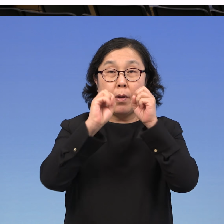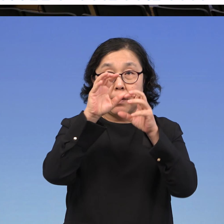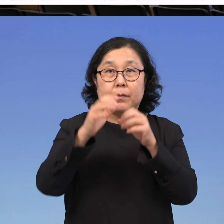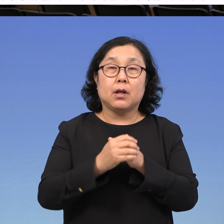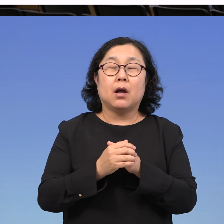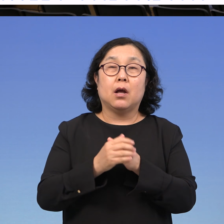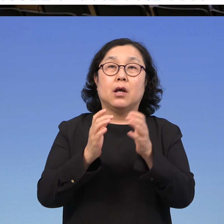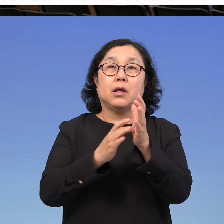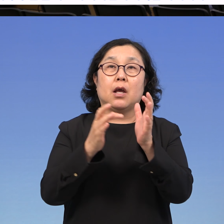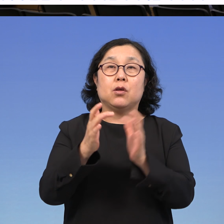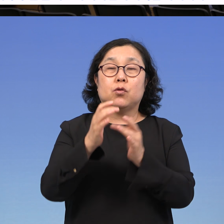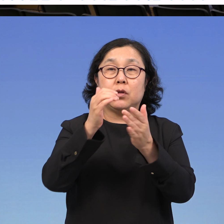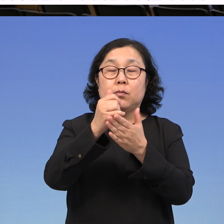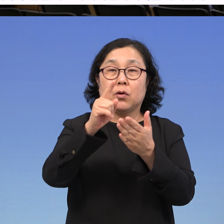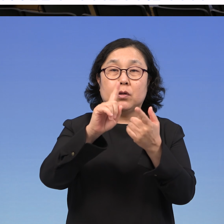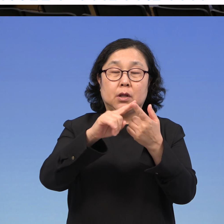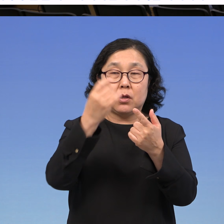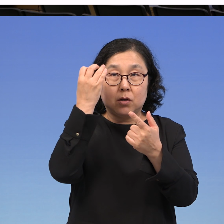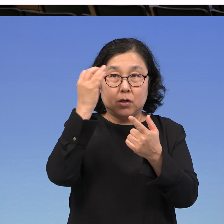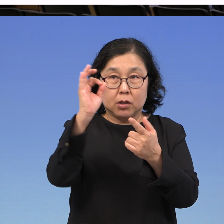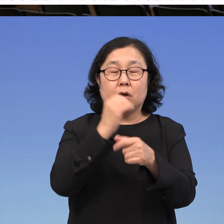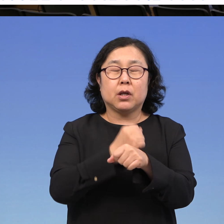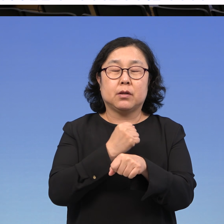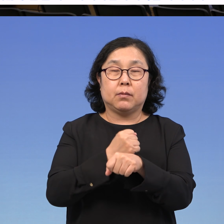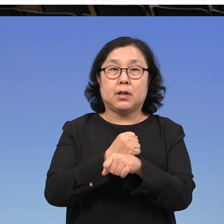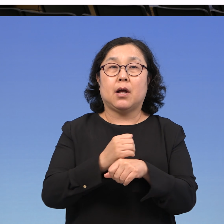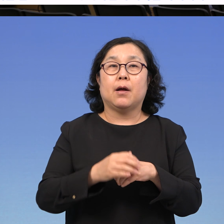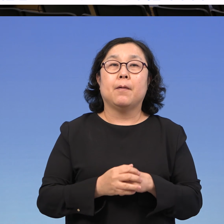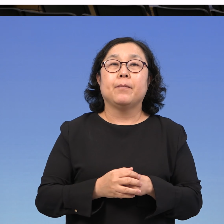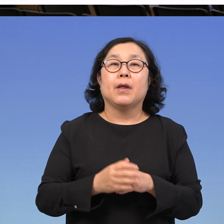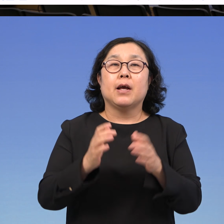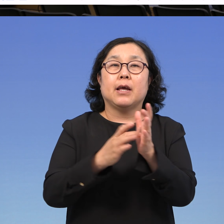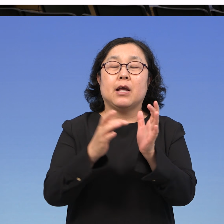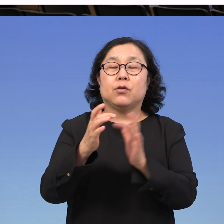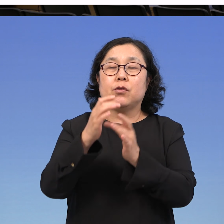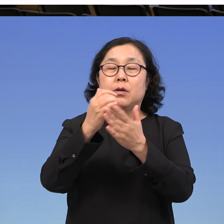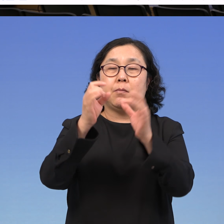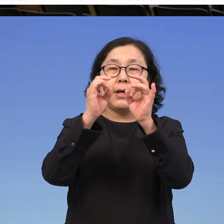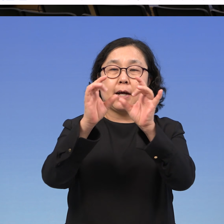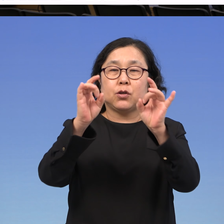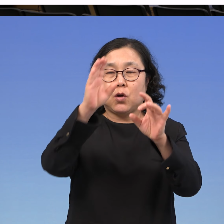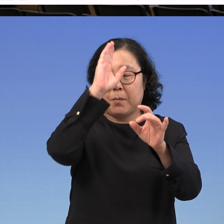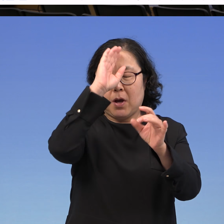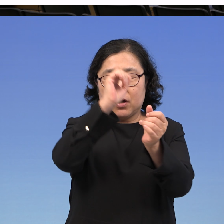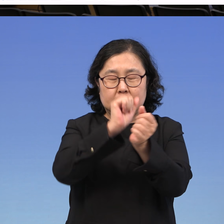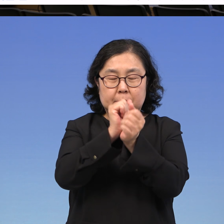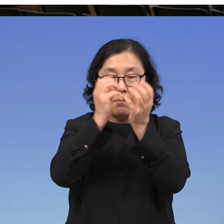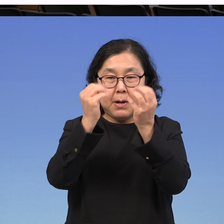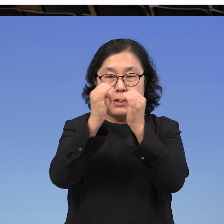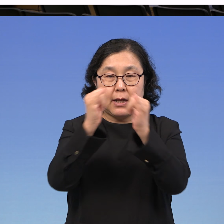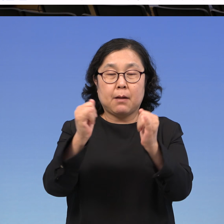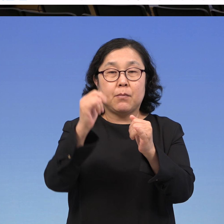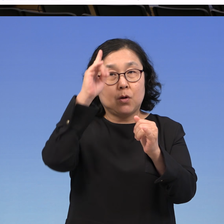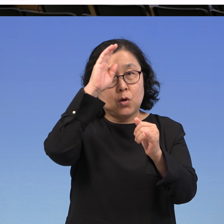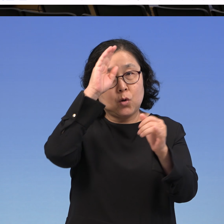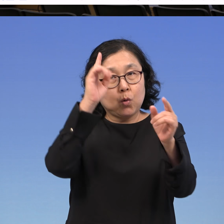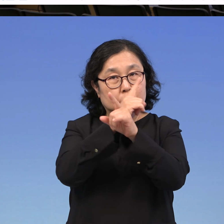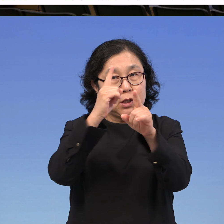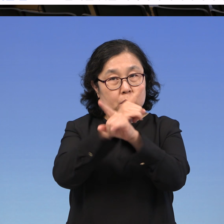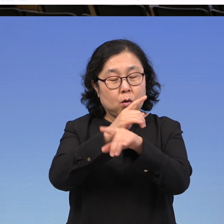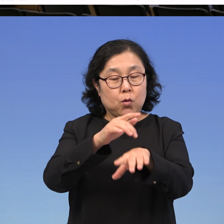예수님도 그 사실을 인정해 주셨습니다 34 재를 보니까 예수께서 각종 병이 더 많은 사람을 고 치시며